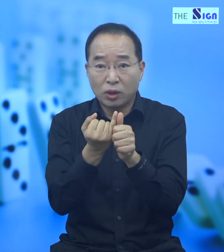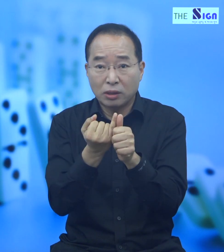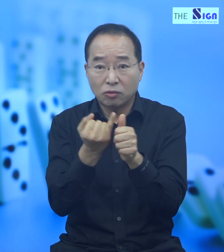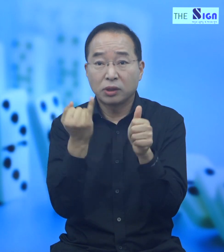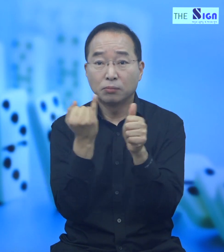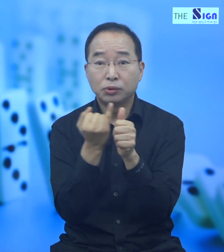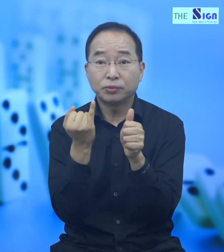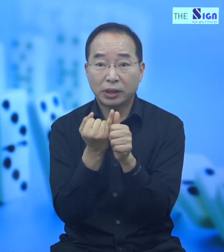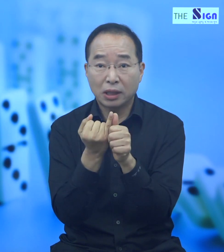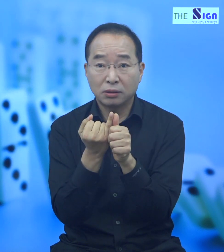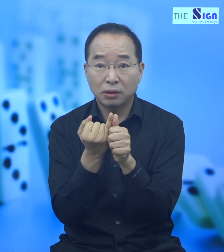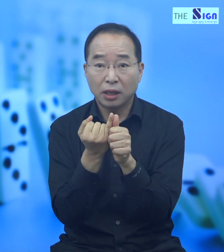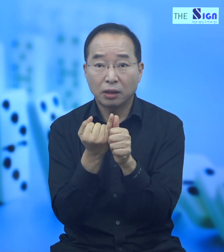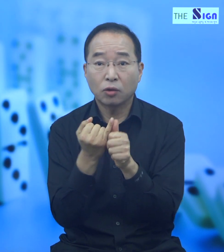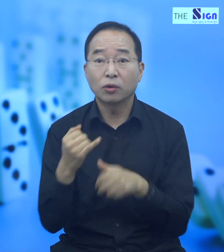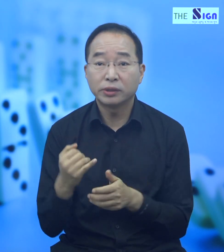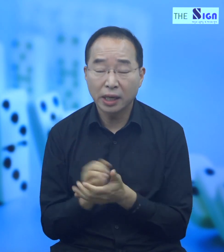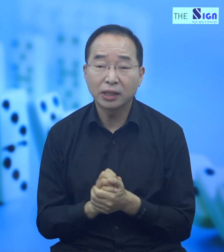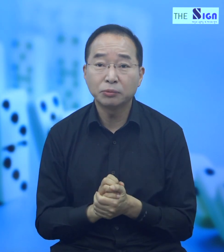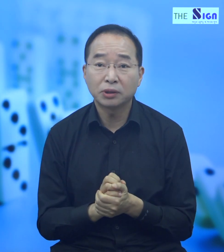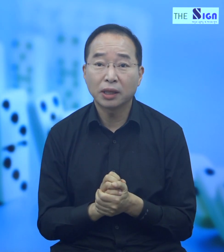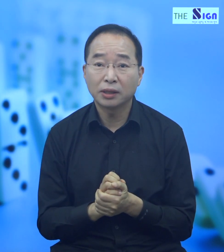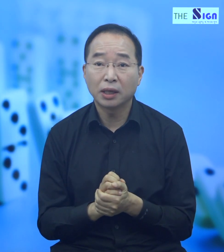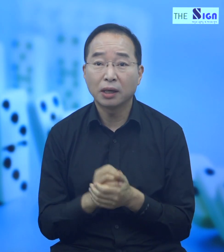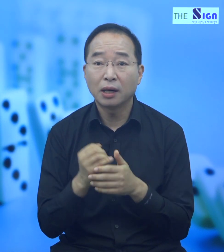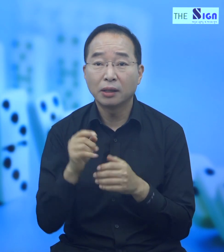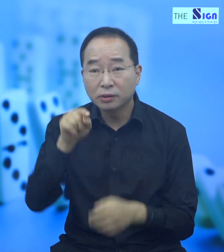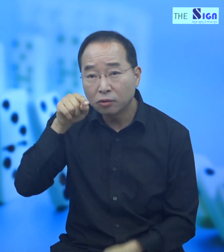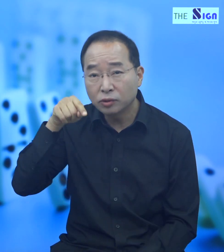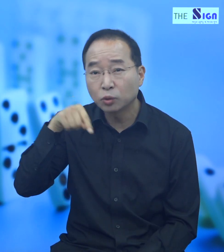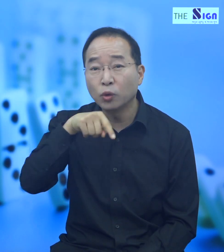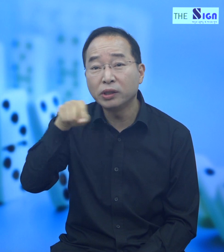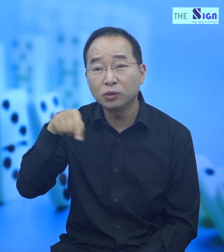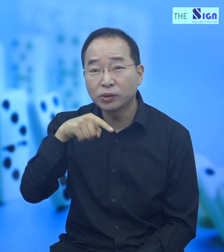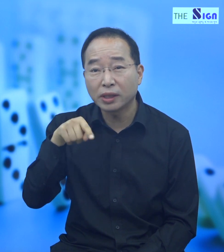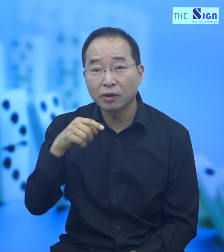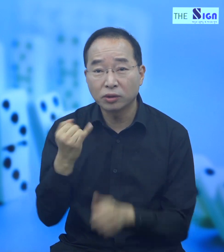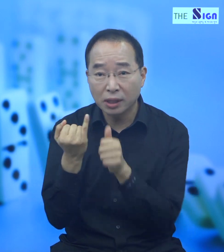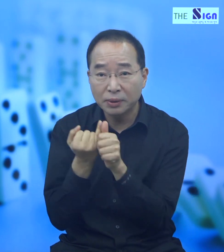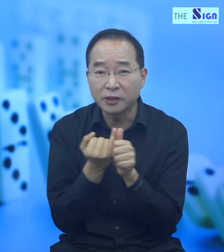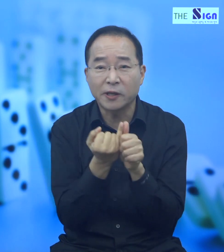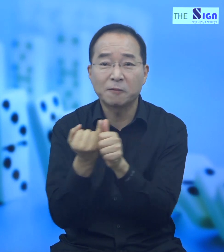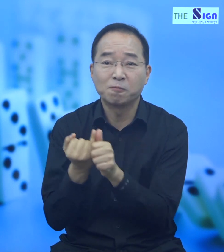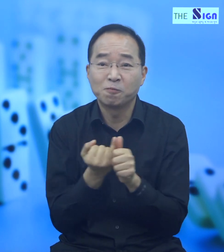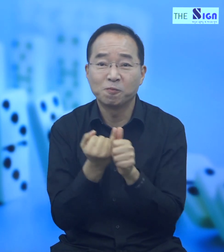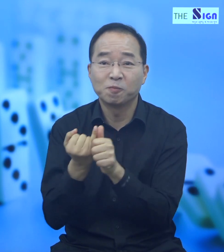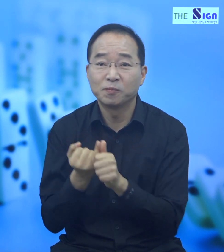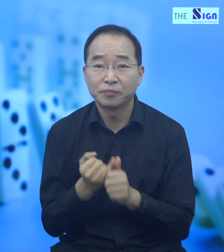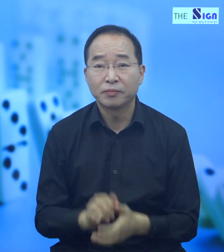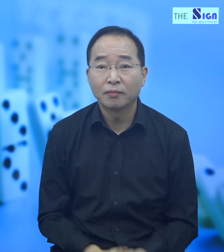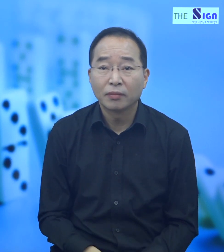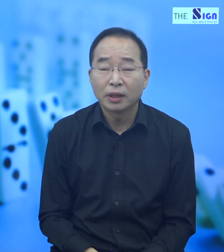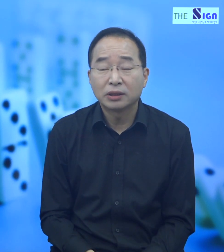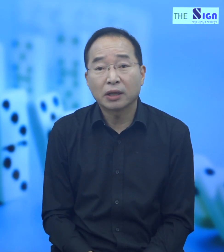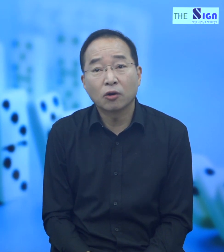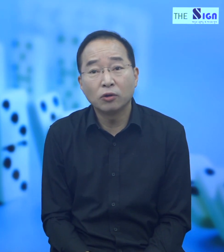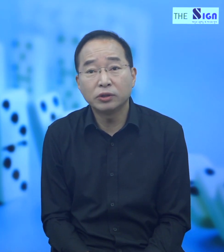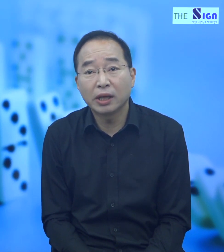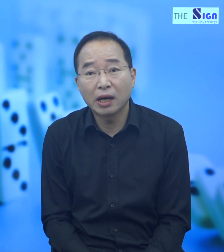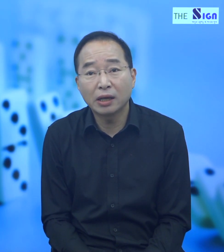결혼하다고 이렇게 부부가 됐는데 결혼 생활이면 어떻게 하냐? 그래서 우리 돌리는 동작이에요. 어떻게 하면 이렇게. 자, 결혼 생활을